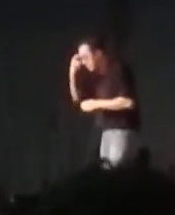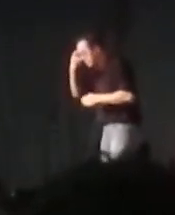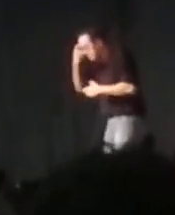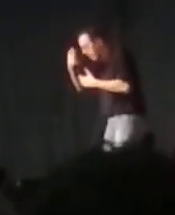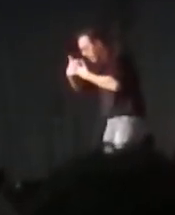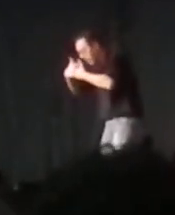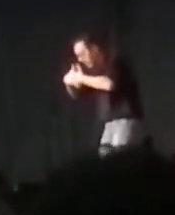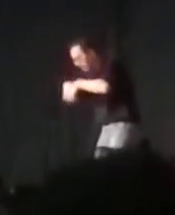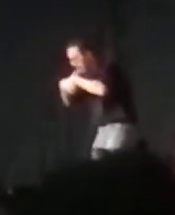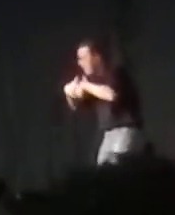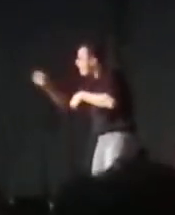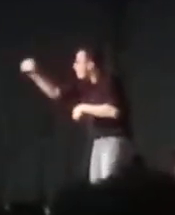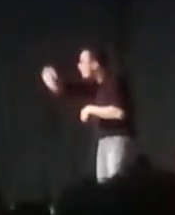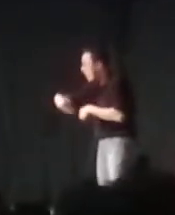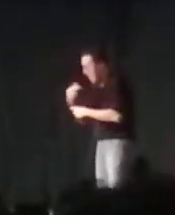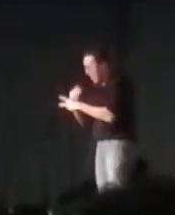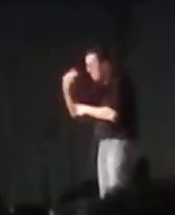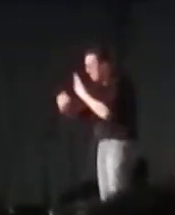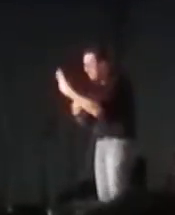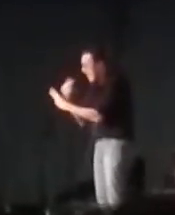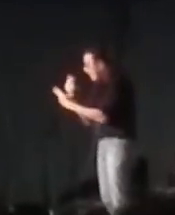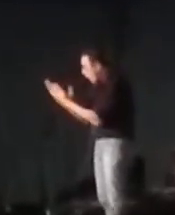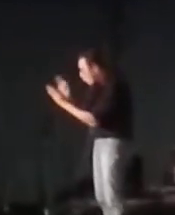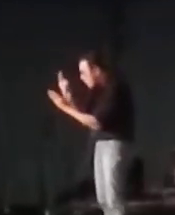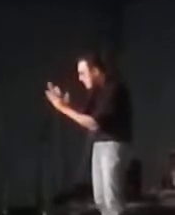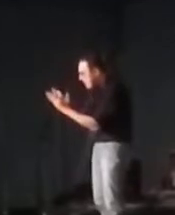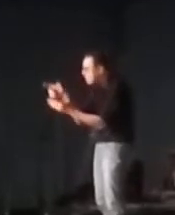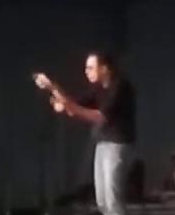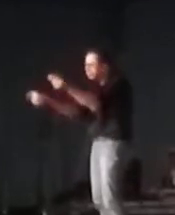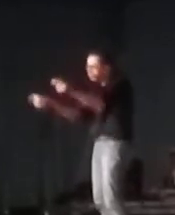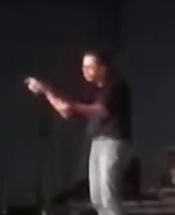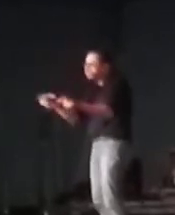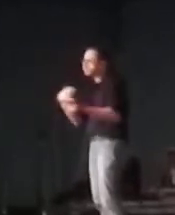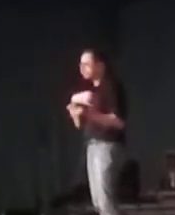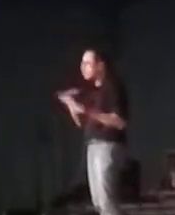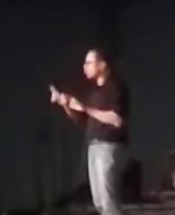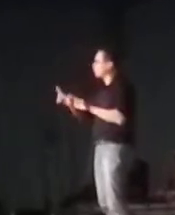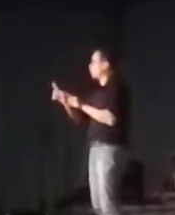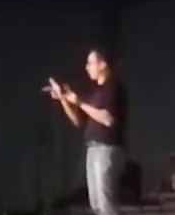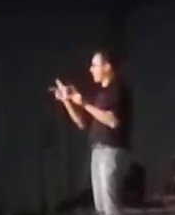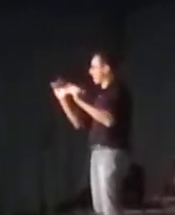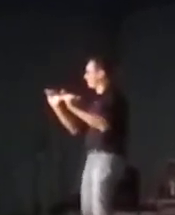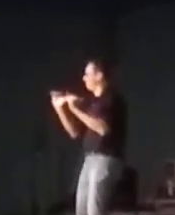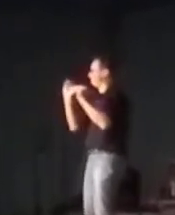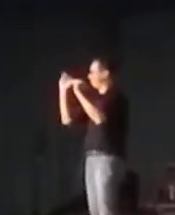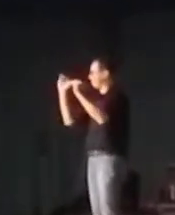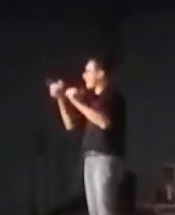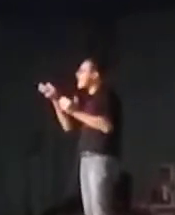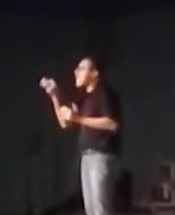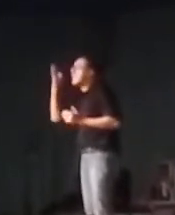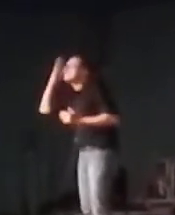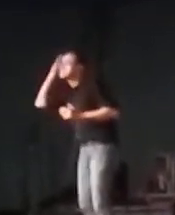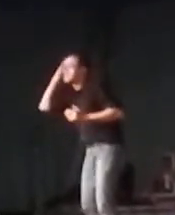vem na Bienal, é uma gente diferenciada. É uma gente que quer saber, quer